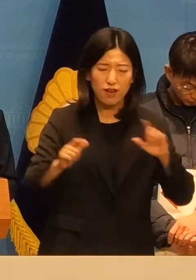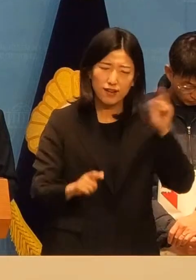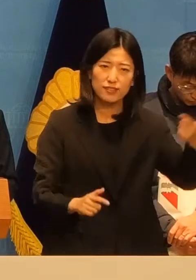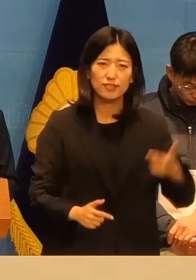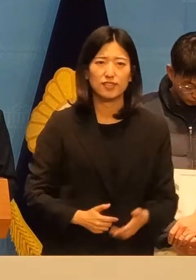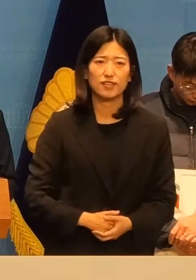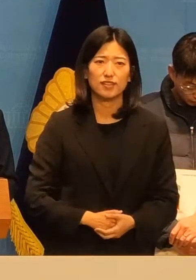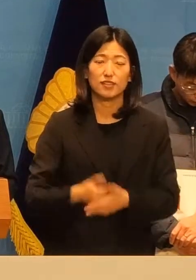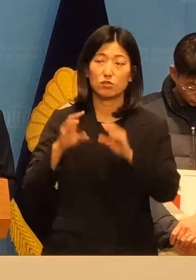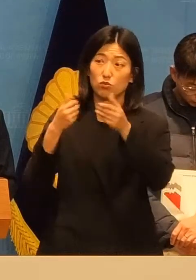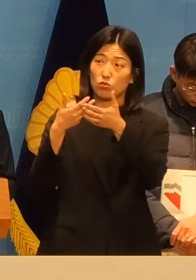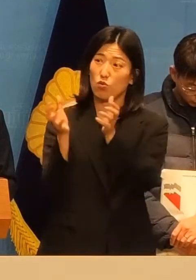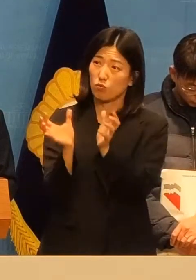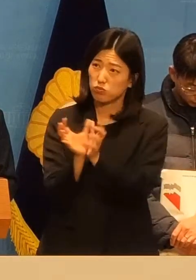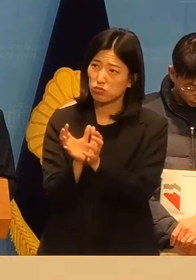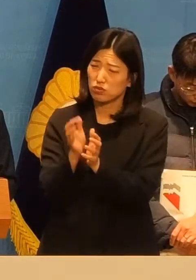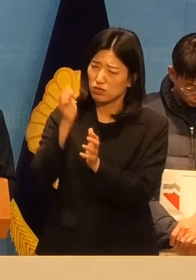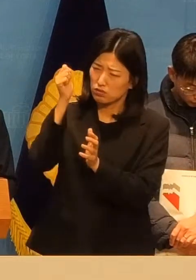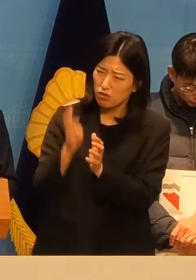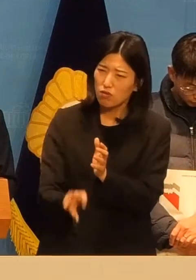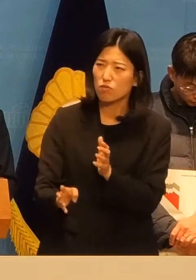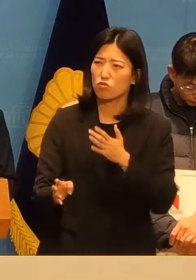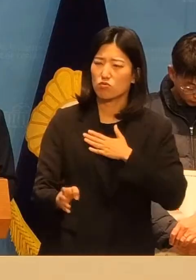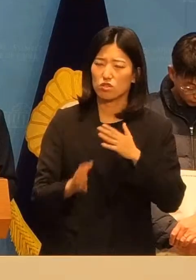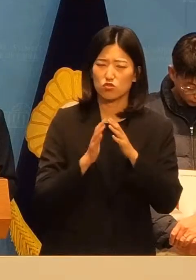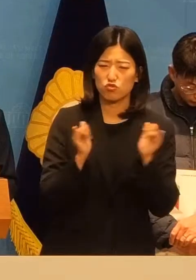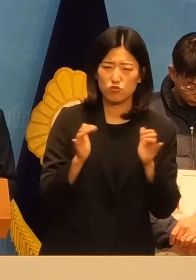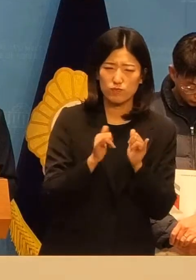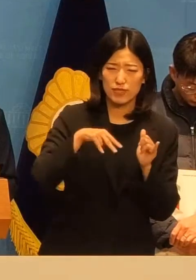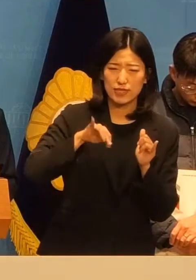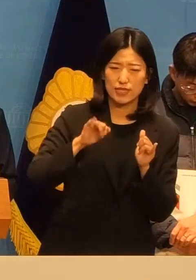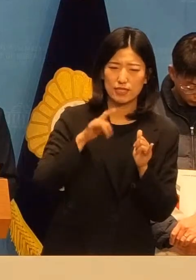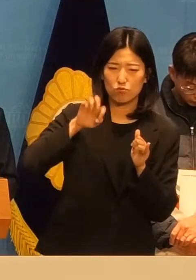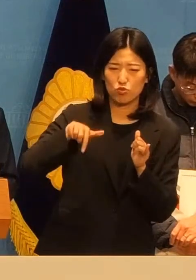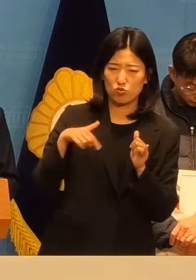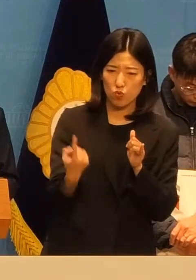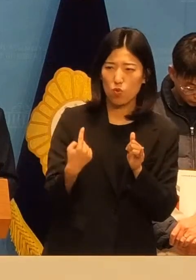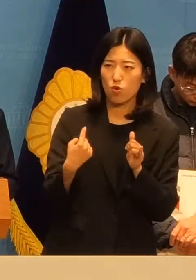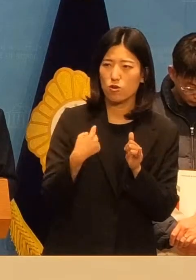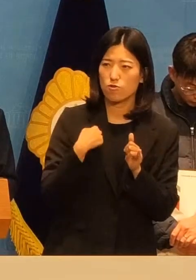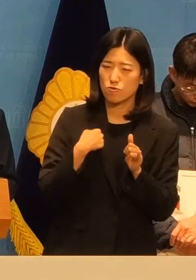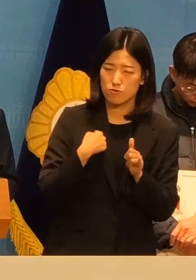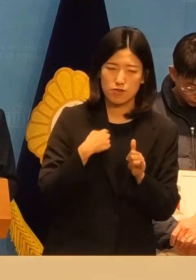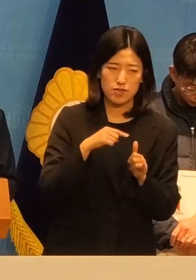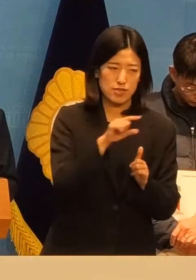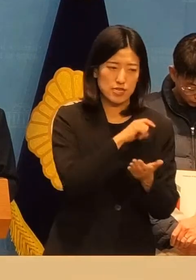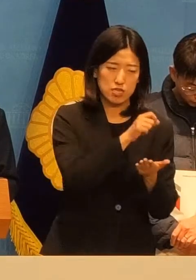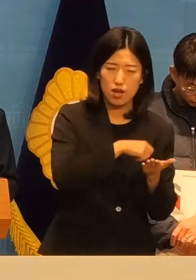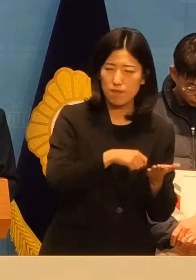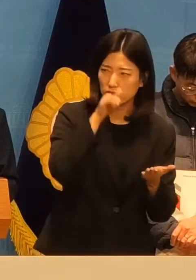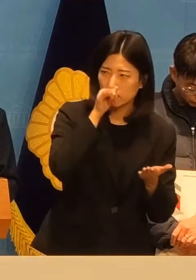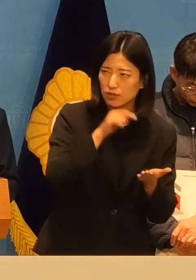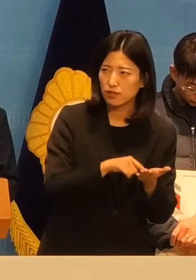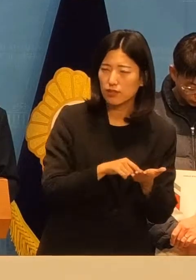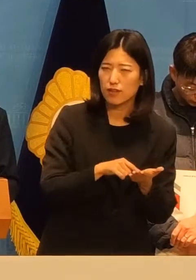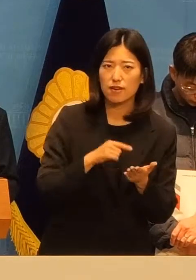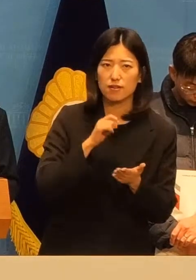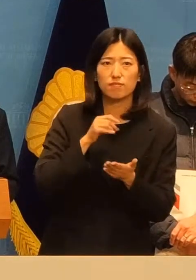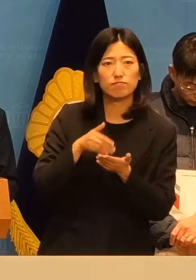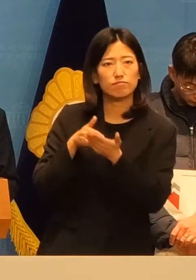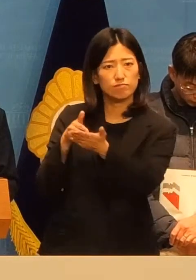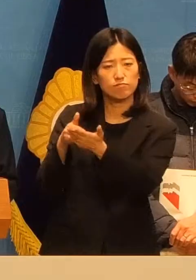국토교통부에도 수차례 국민신문교를 통해 본 서명운동의 진행을 알리고 직결